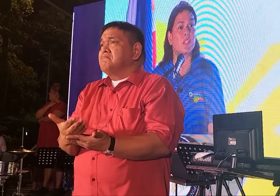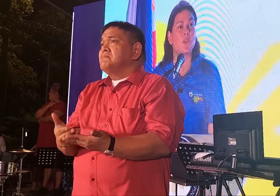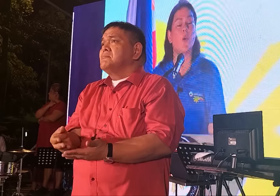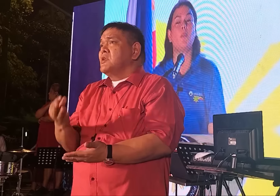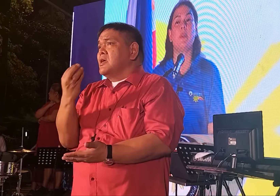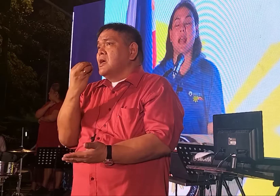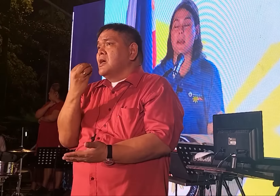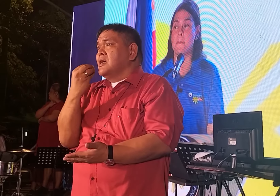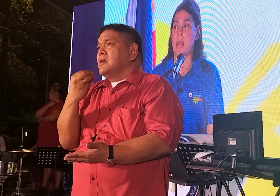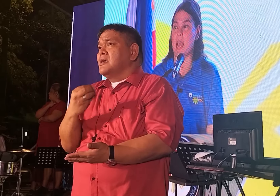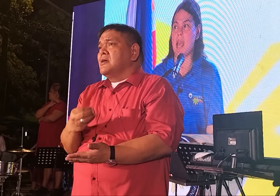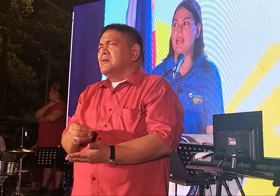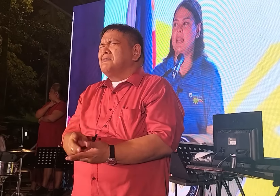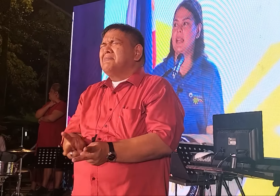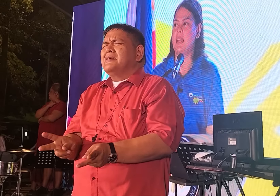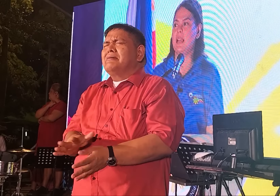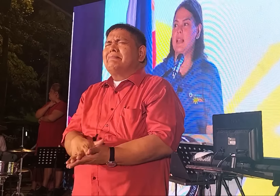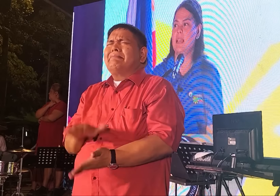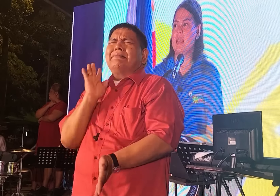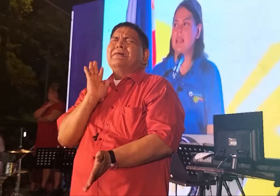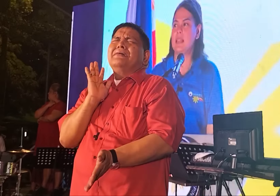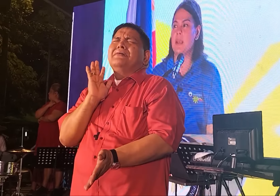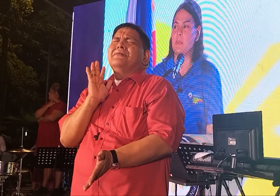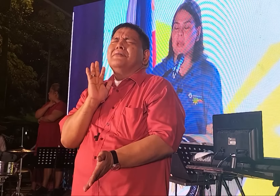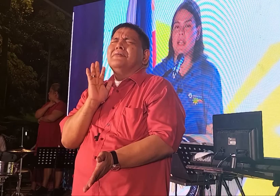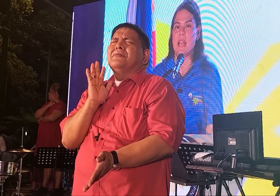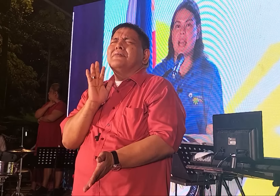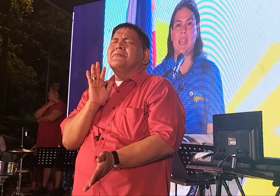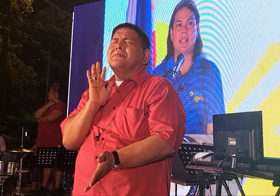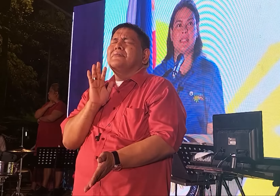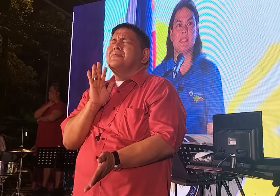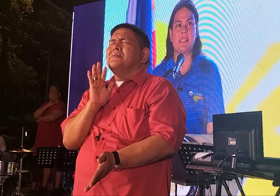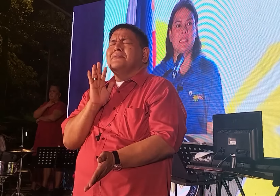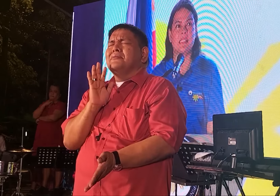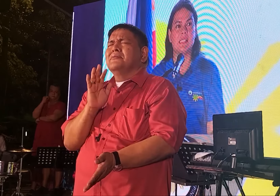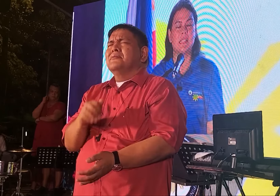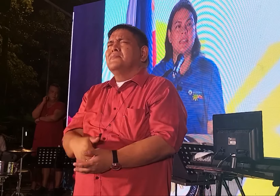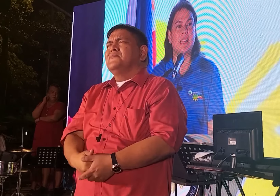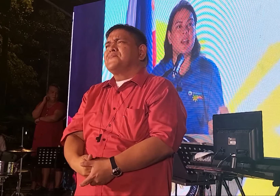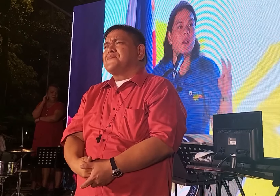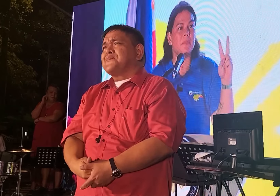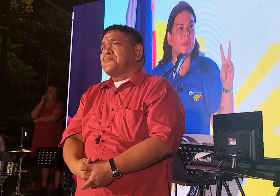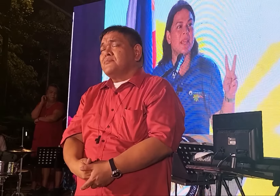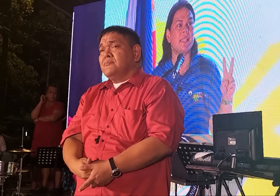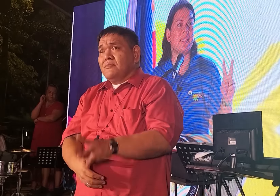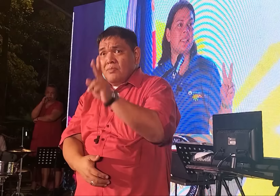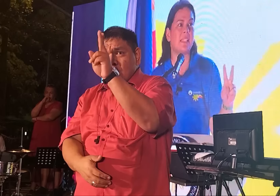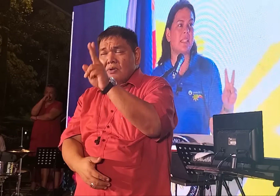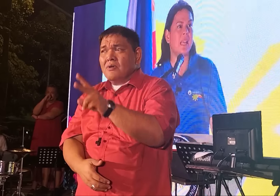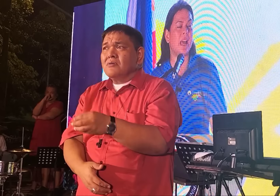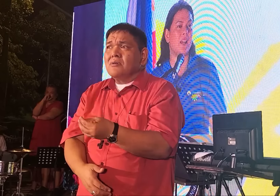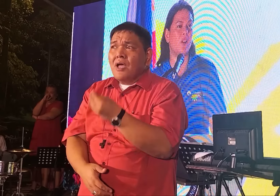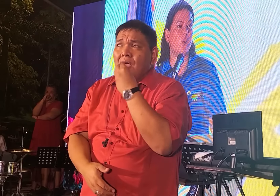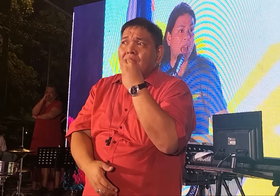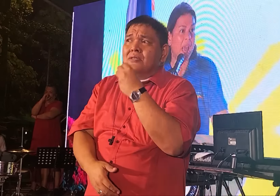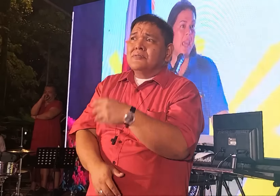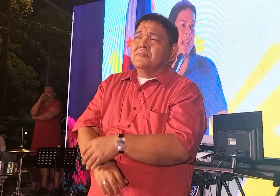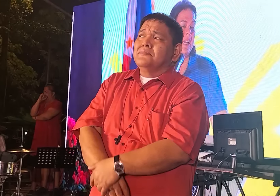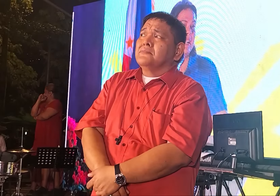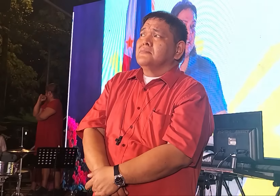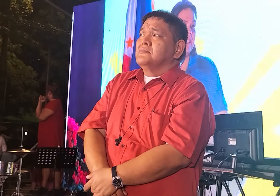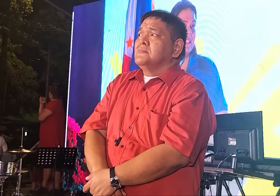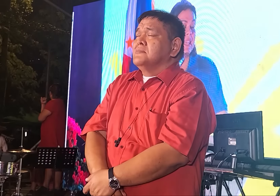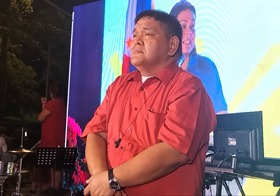pagkain sa sobrang mahal ng pagkain. Dalawang beses na lang